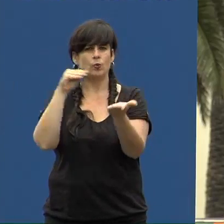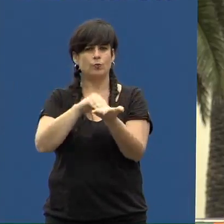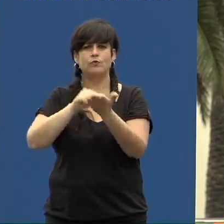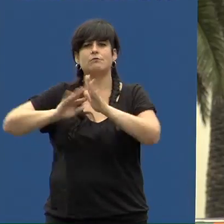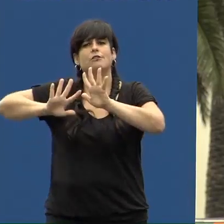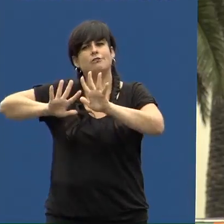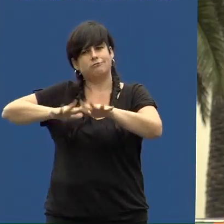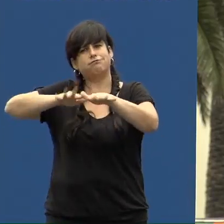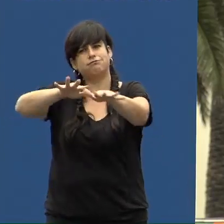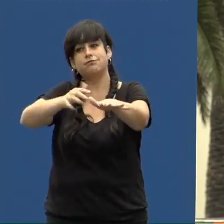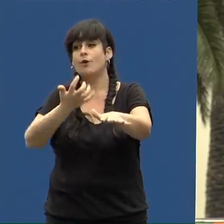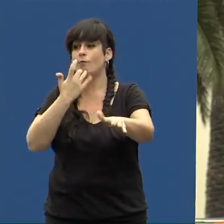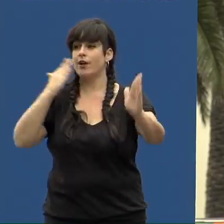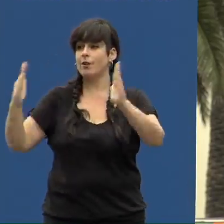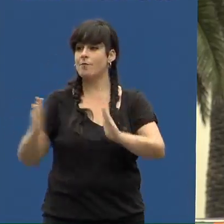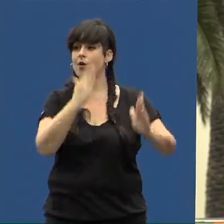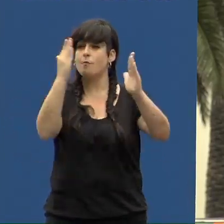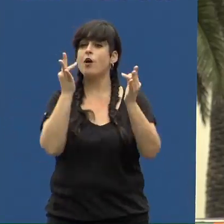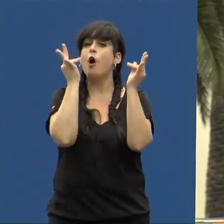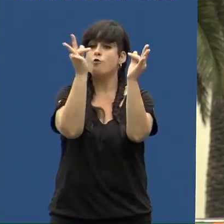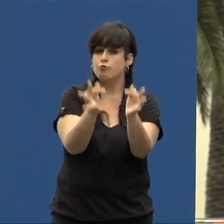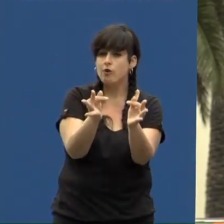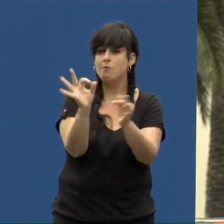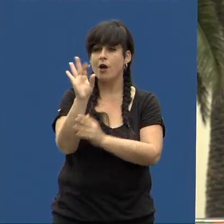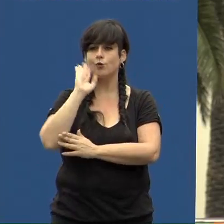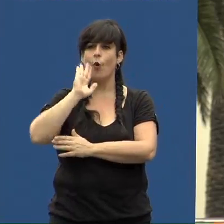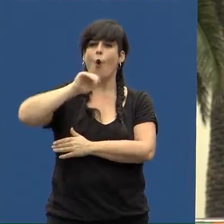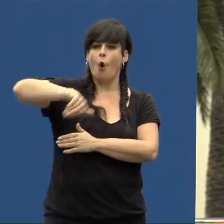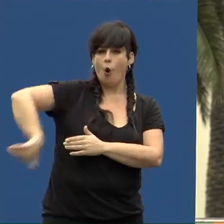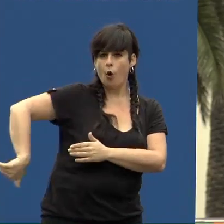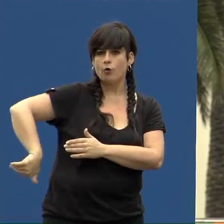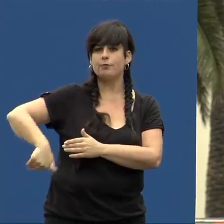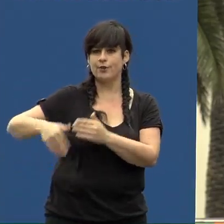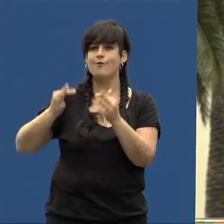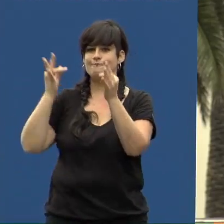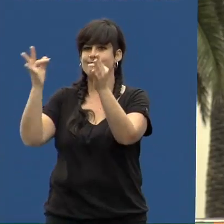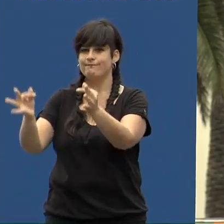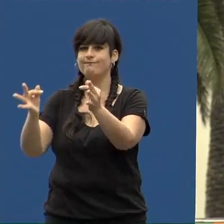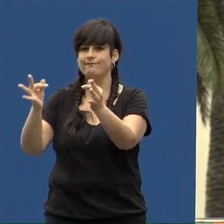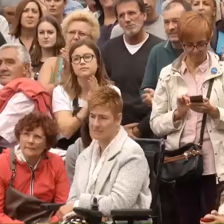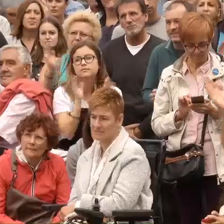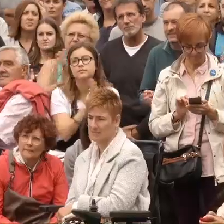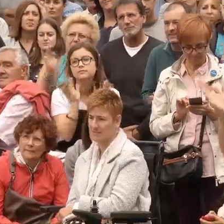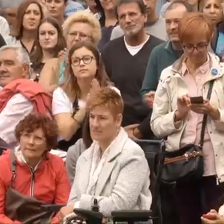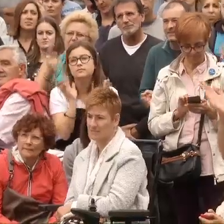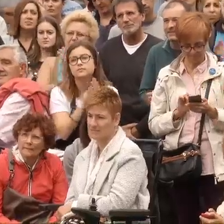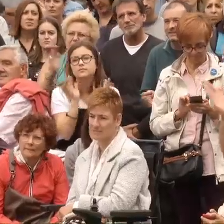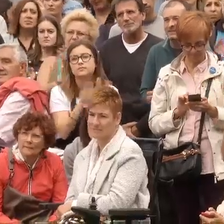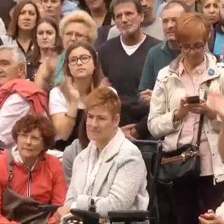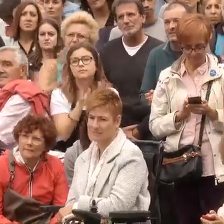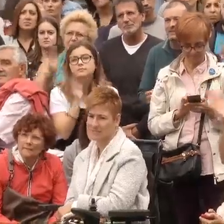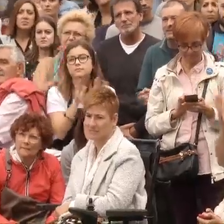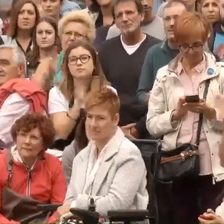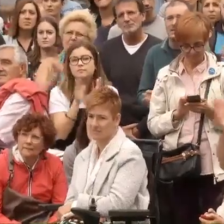hicisteis diciendo nunca más al chapapote y a la corrupción, como lo hacéis cada verano, este último verano,